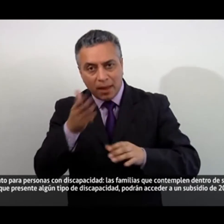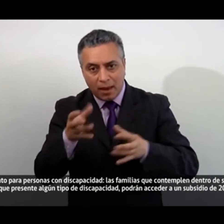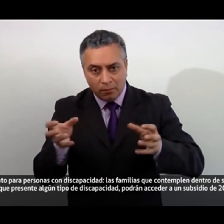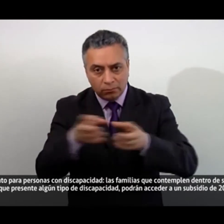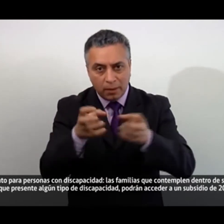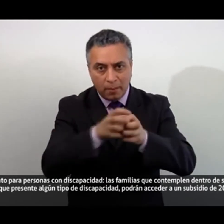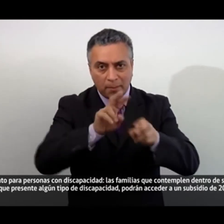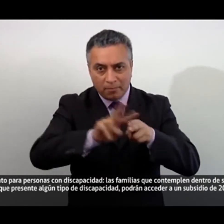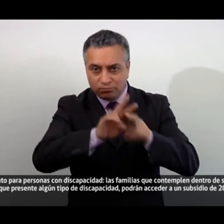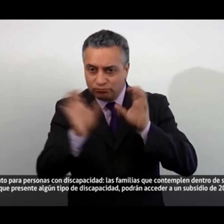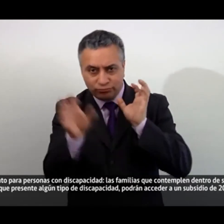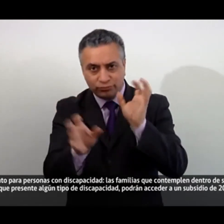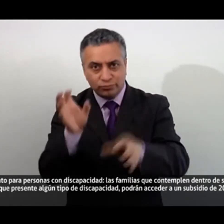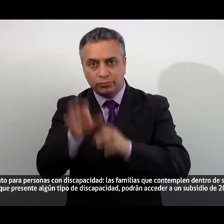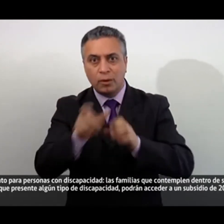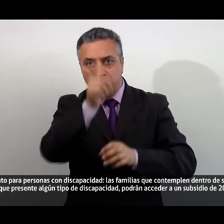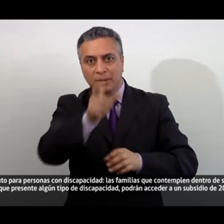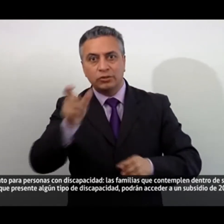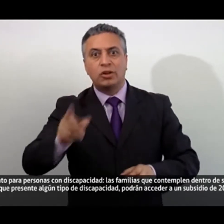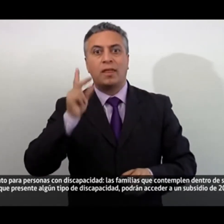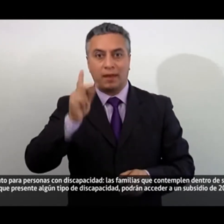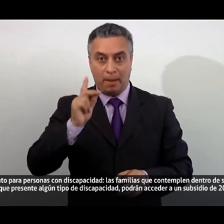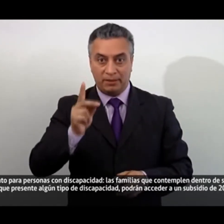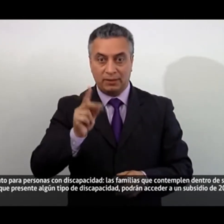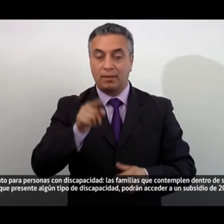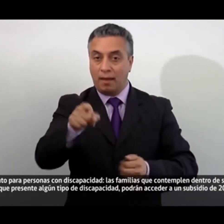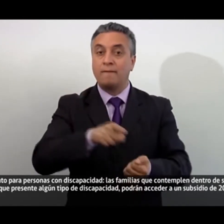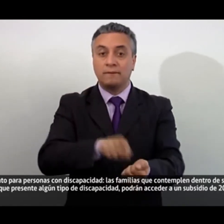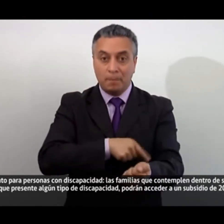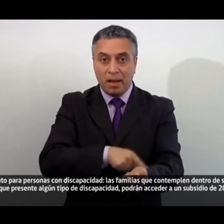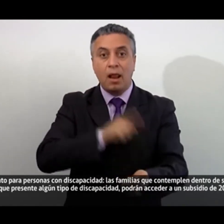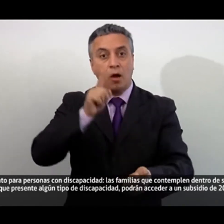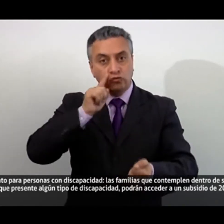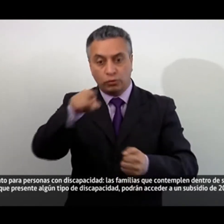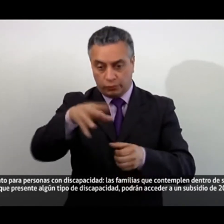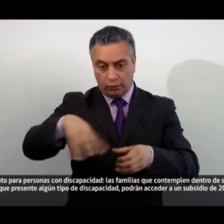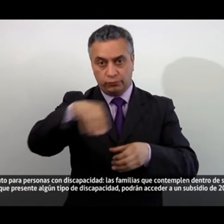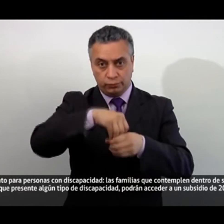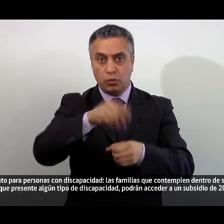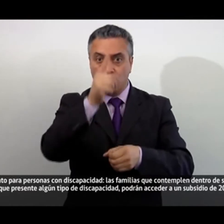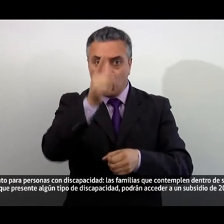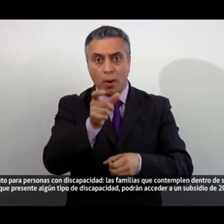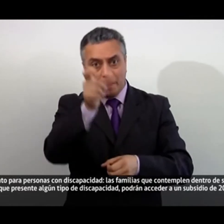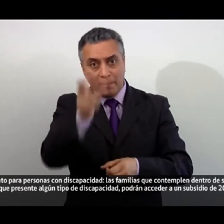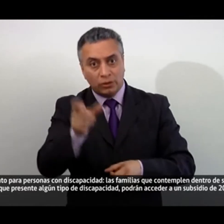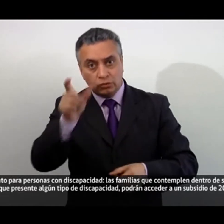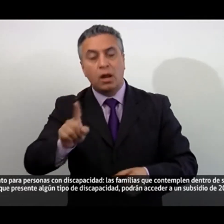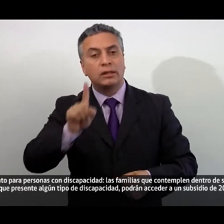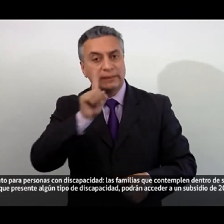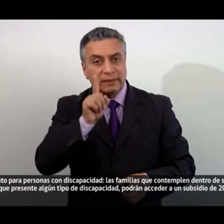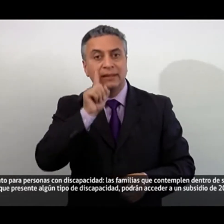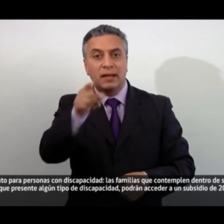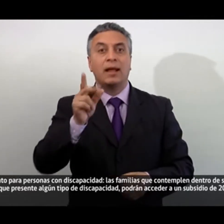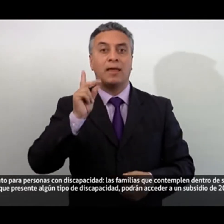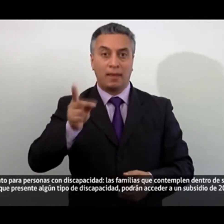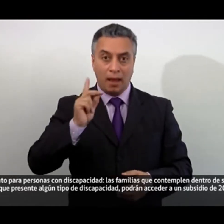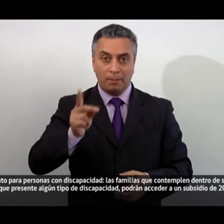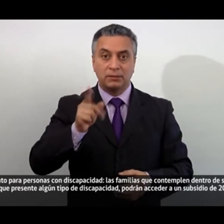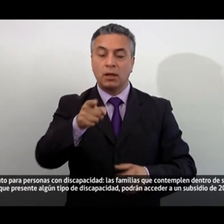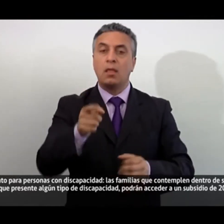Equipamiento para personas con discapacidad. Las familias que contemplen dentro de su núcleo un integrante que presente algún tipo de